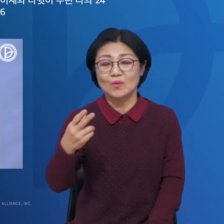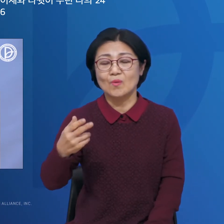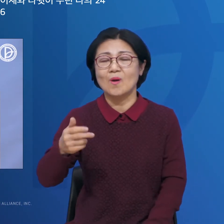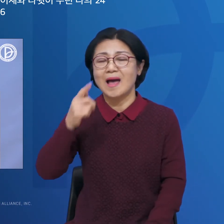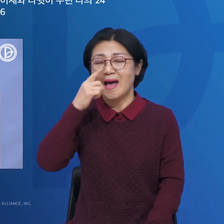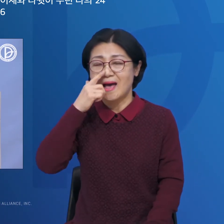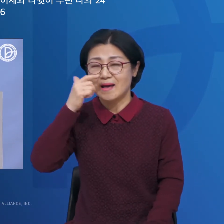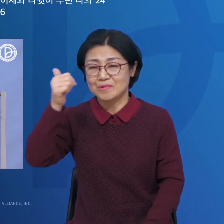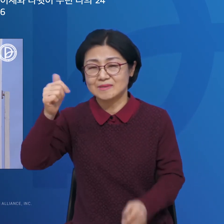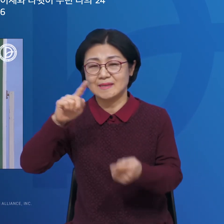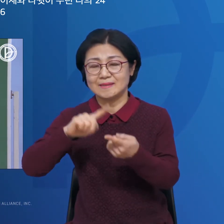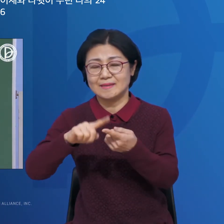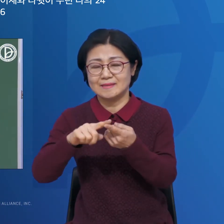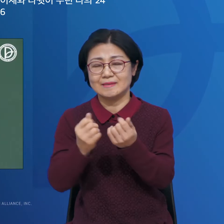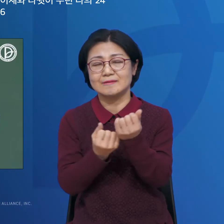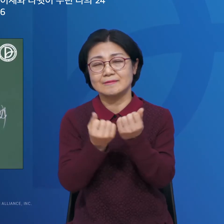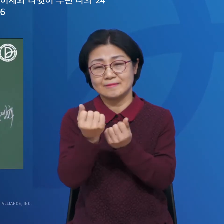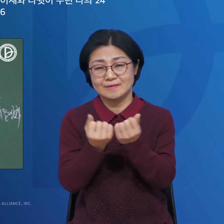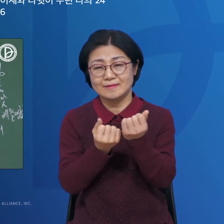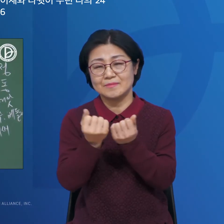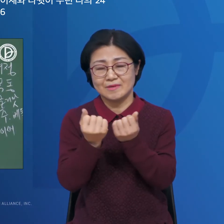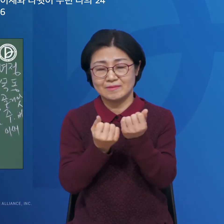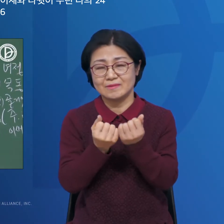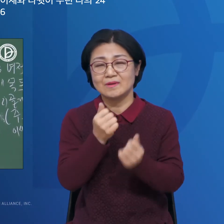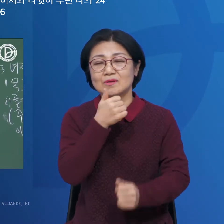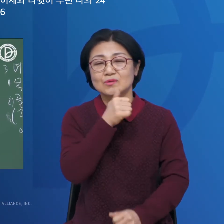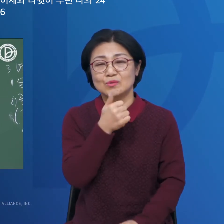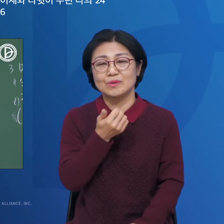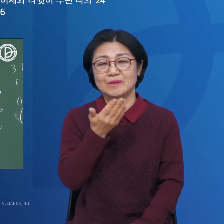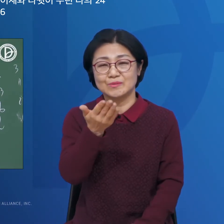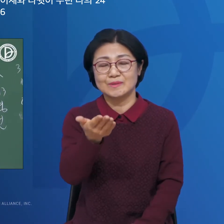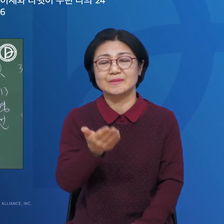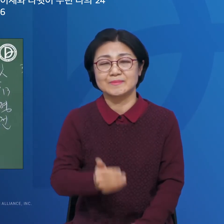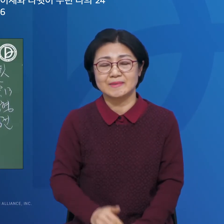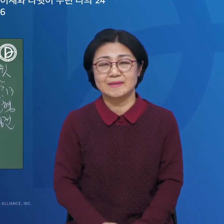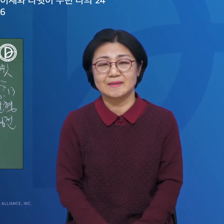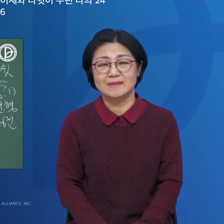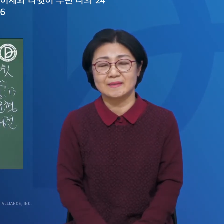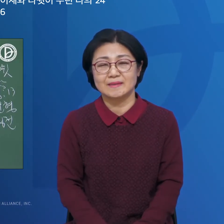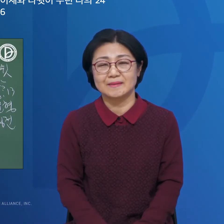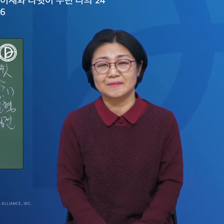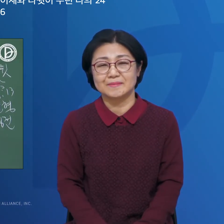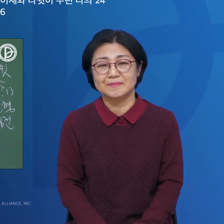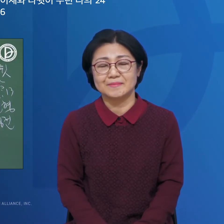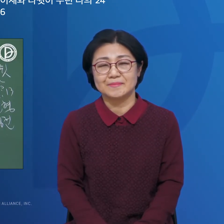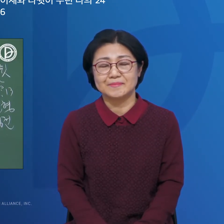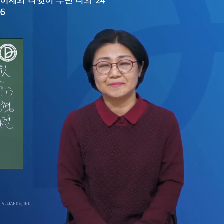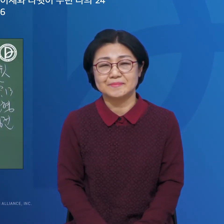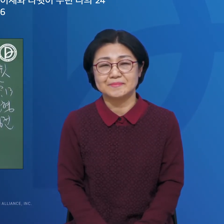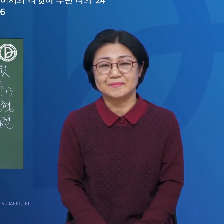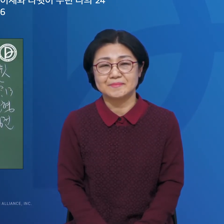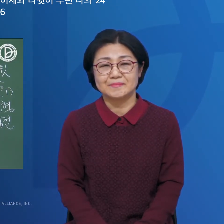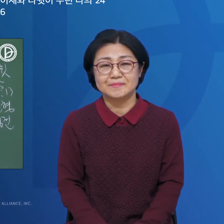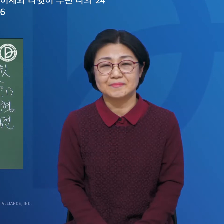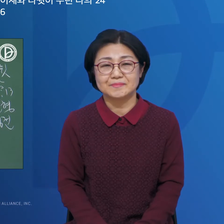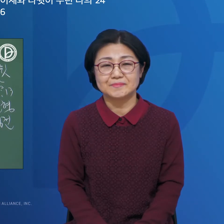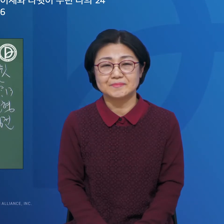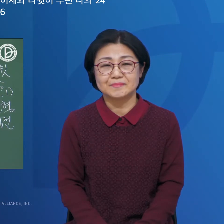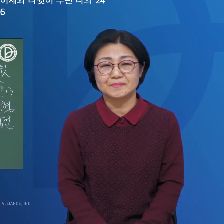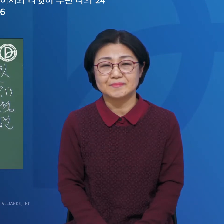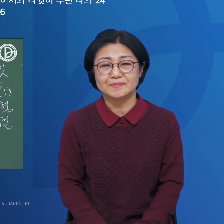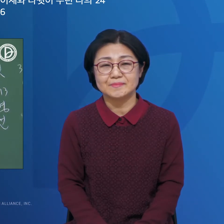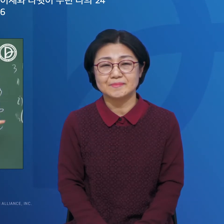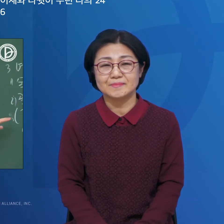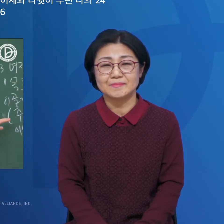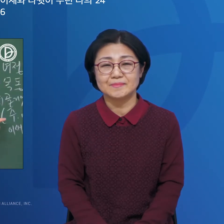his father. 자기를 소개한 거예요. He introduced himself. 전에 얘기했듯이 여러분이 진짜 응답 받을